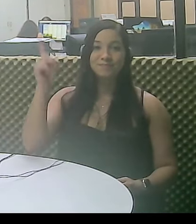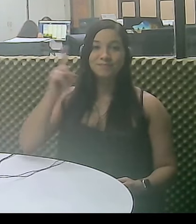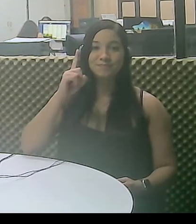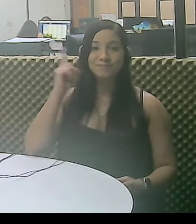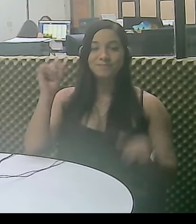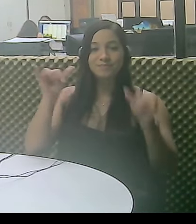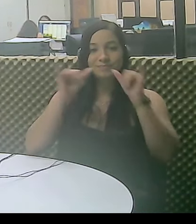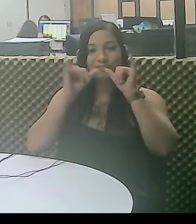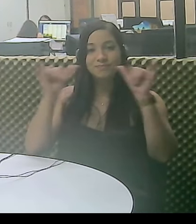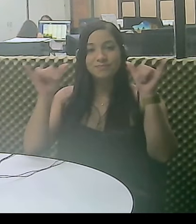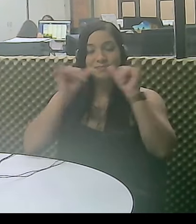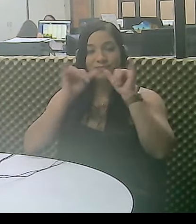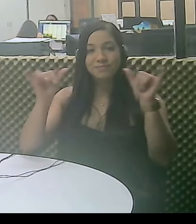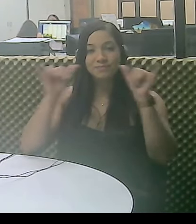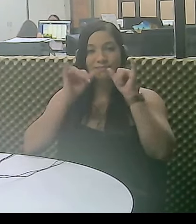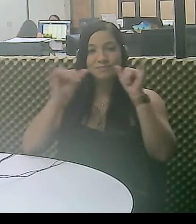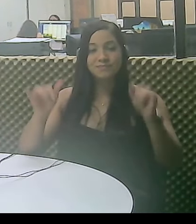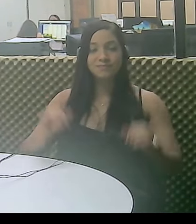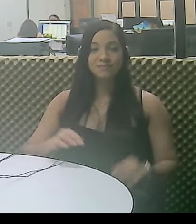Giro de